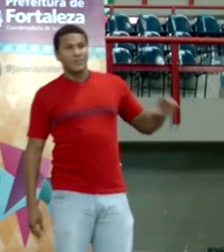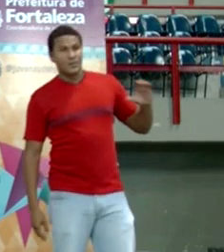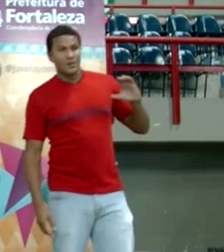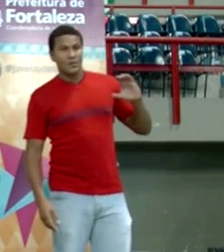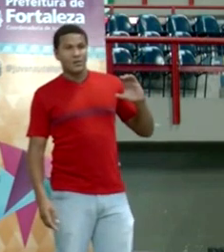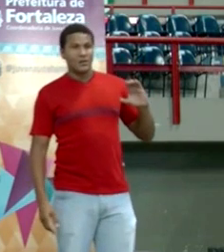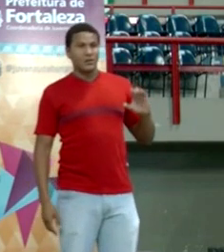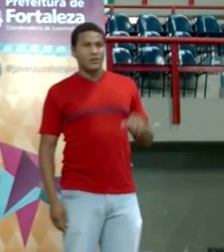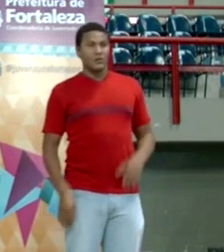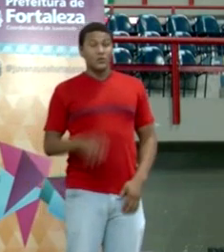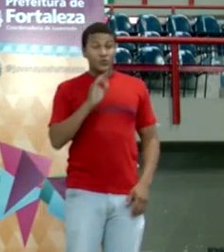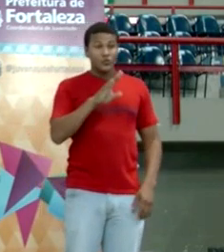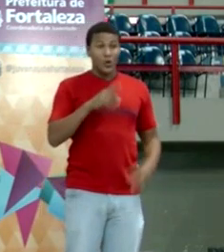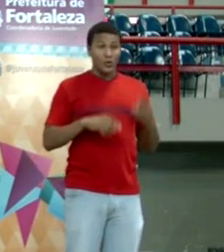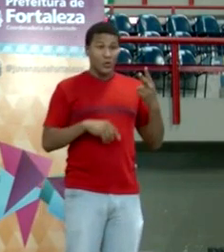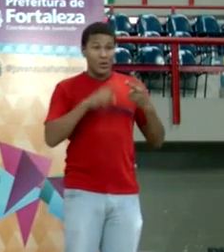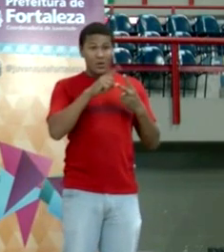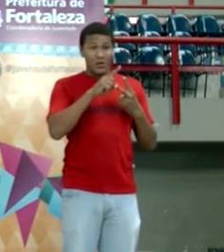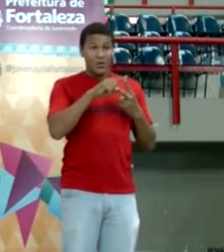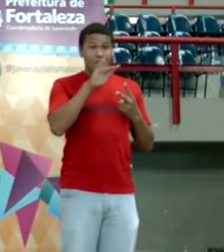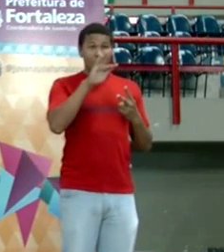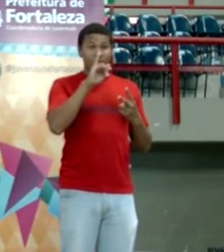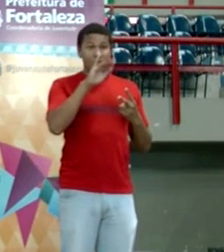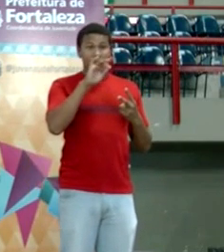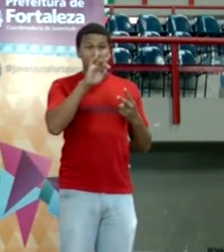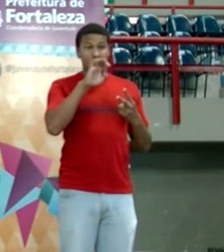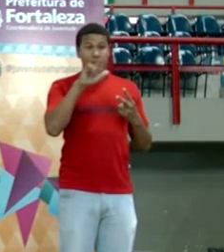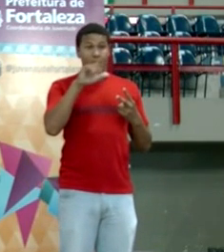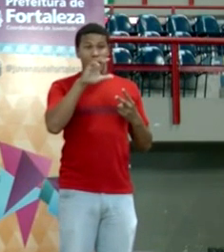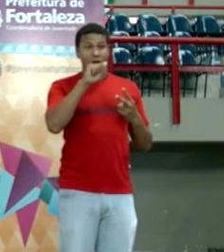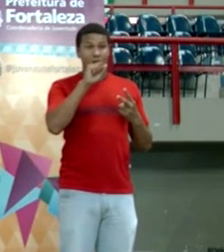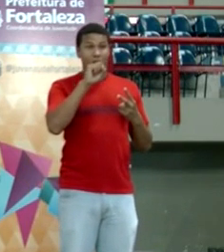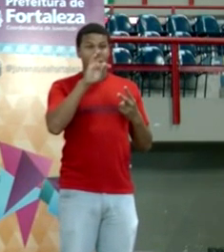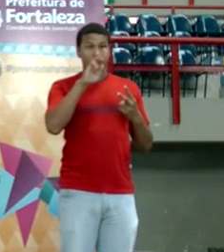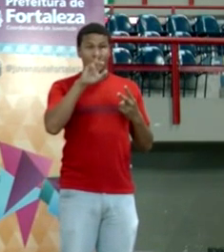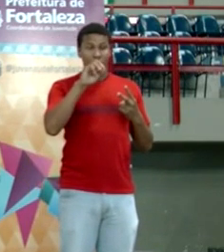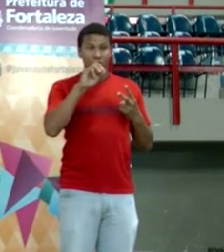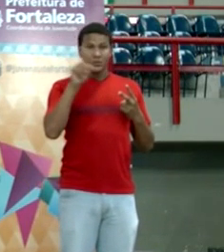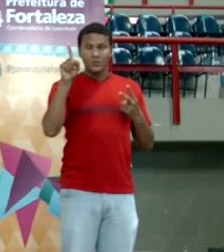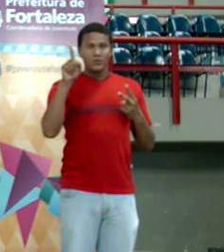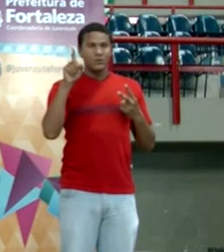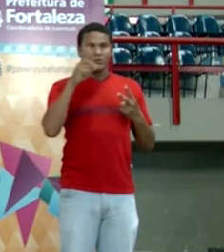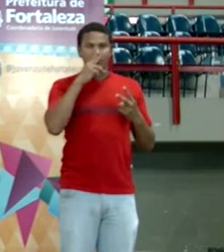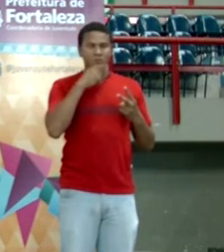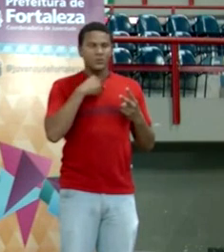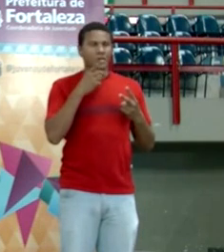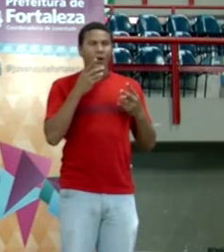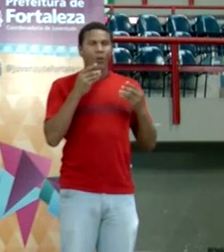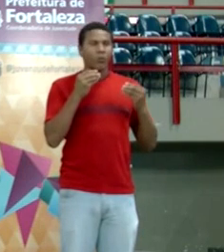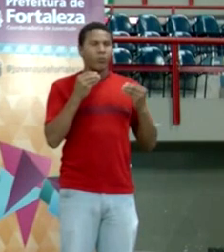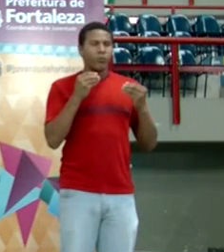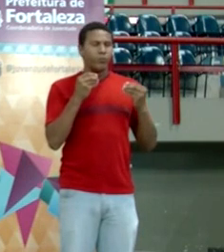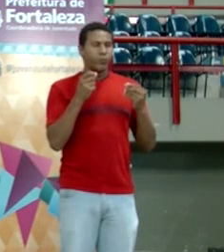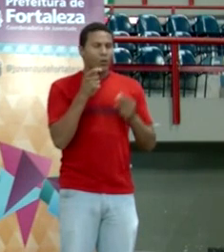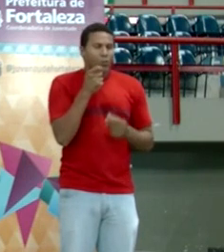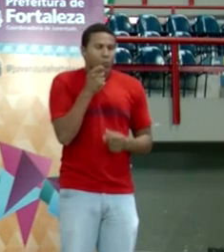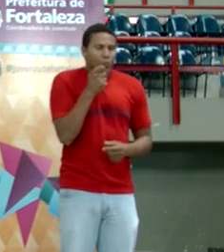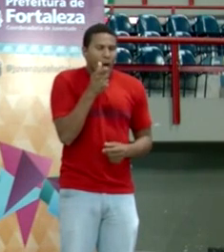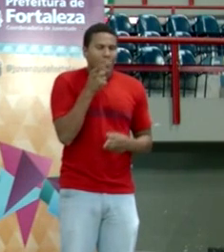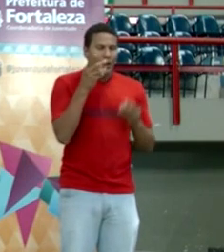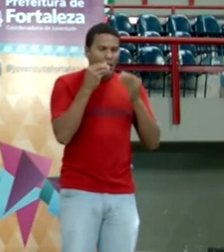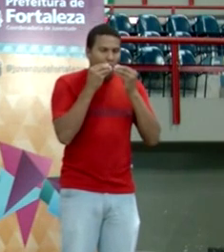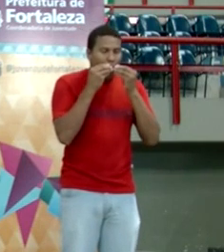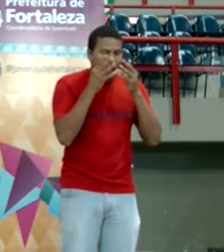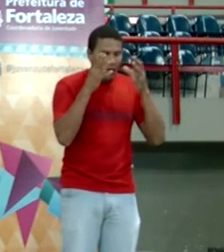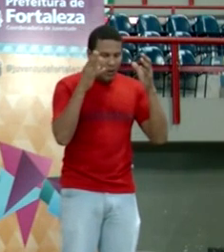Só tem ela e o Fidel Castro da Guerra Fria ainda vivos. Fidel tá só o último life. Já